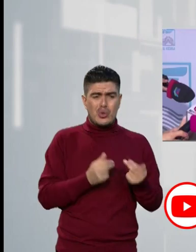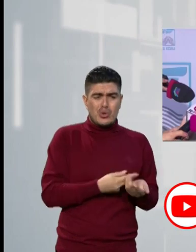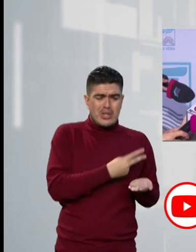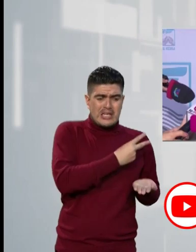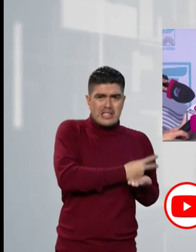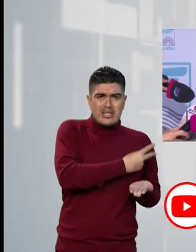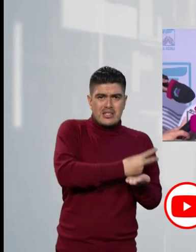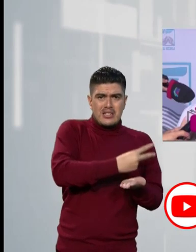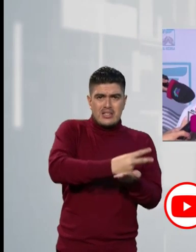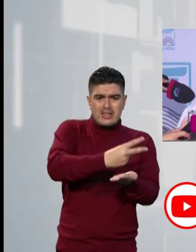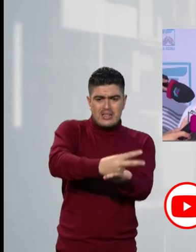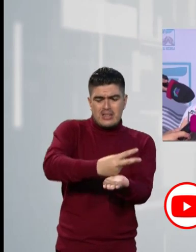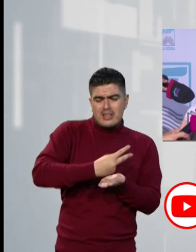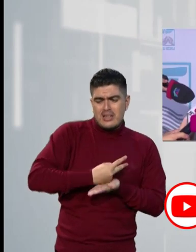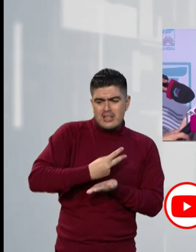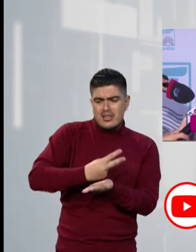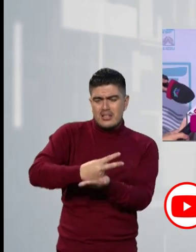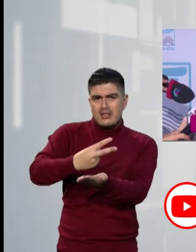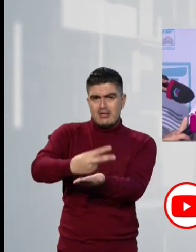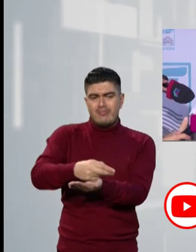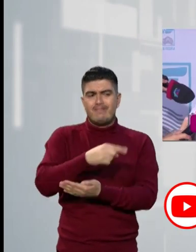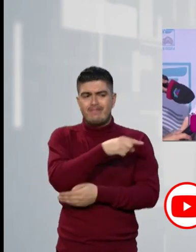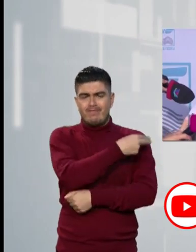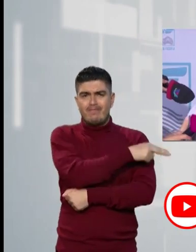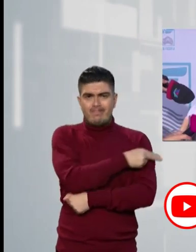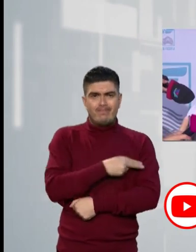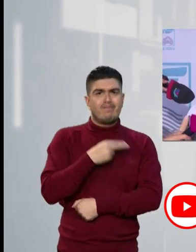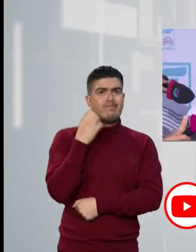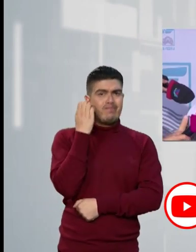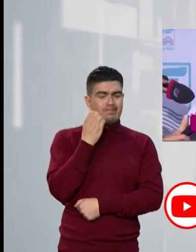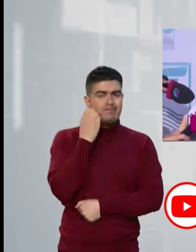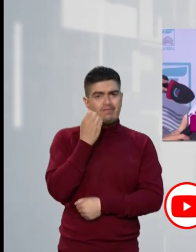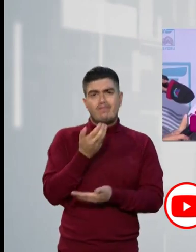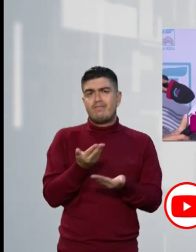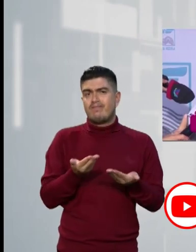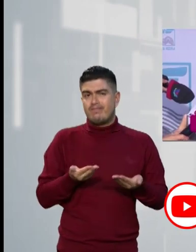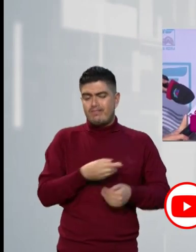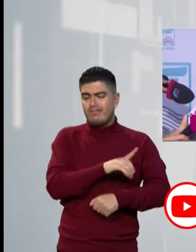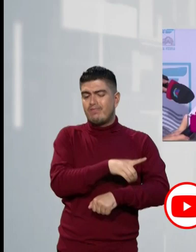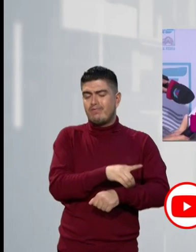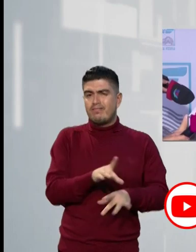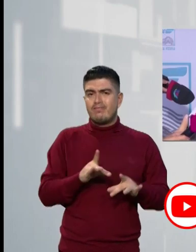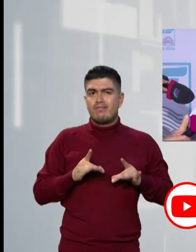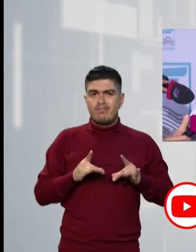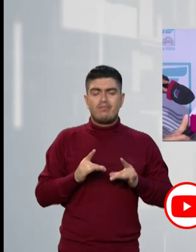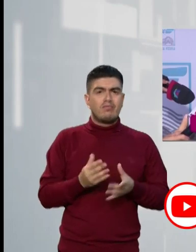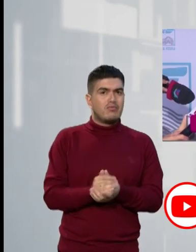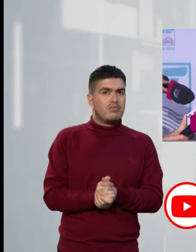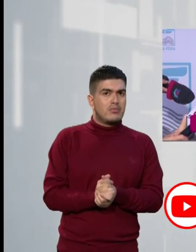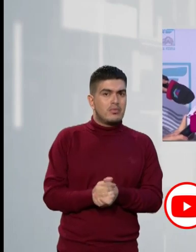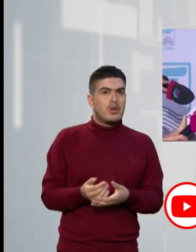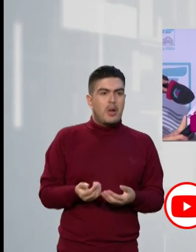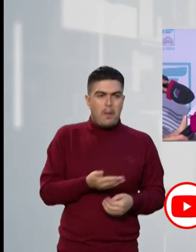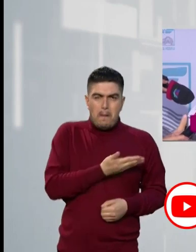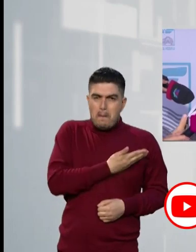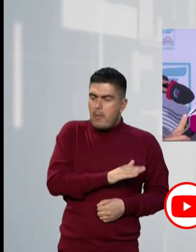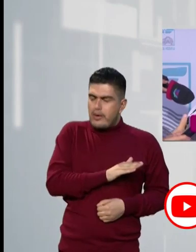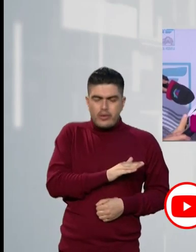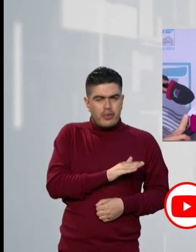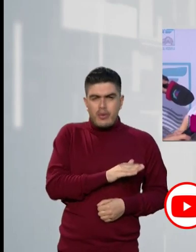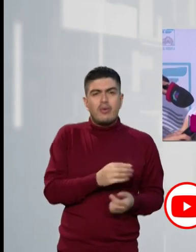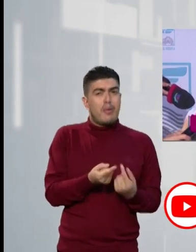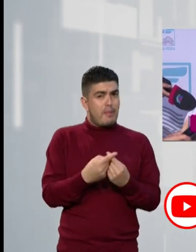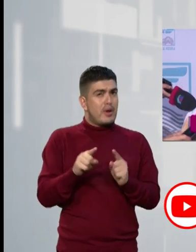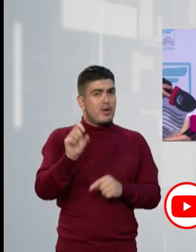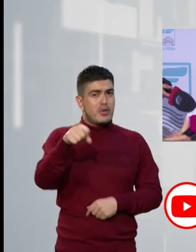en las salas de atención de pacientes febriles afortunadamente Pues no hemos tenido mucha mortalidad pero sí hemos tenido